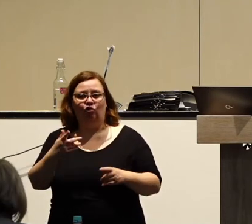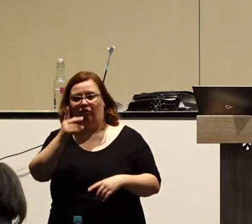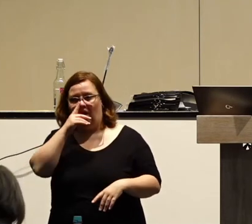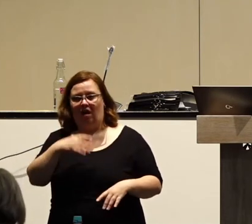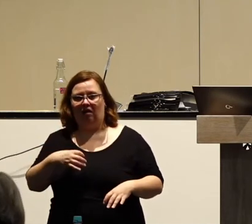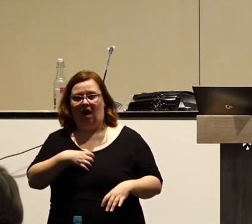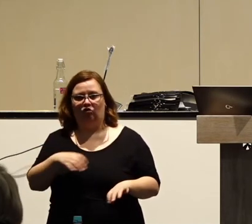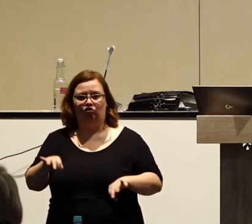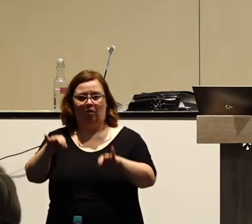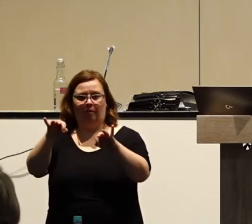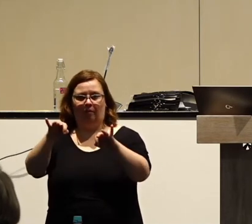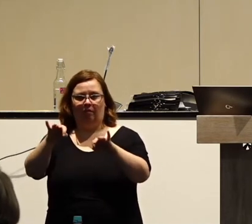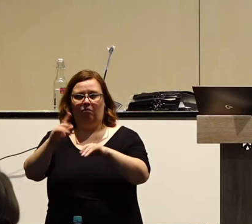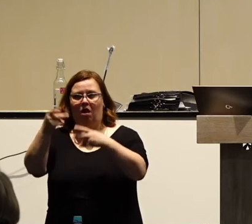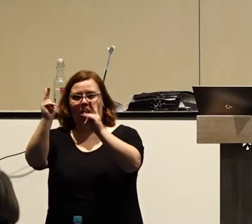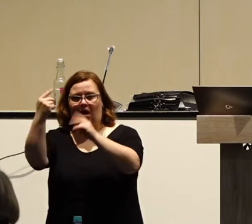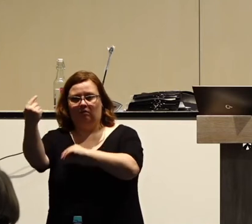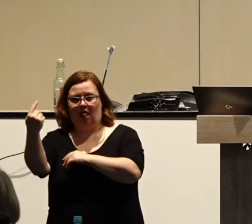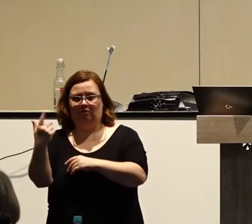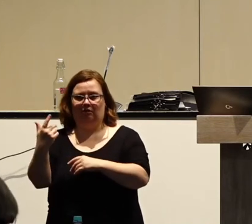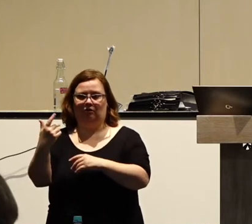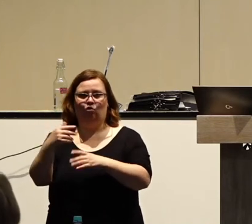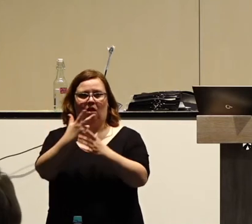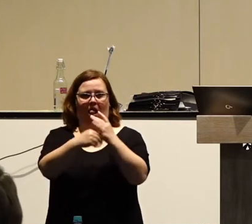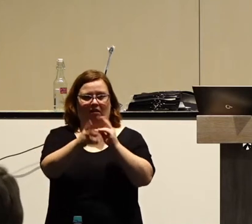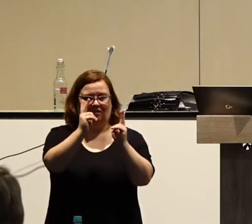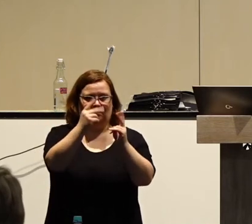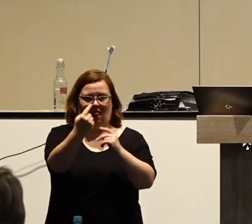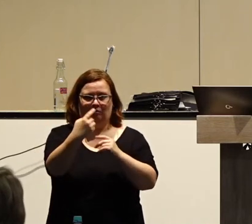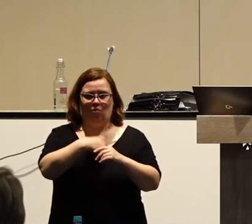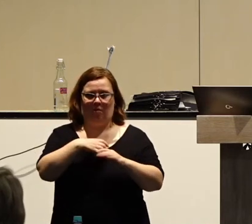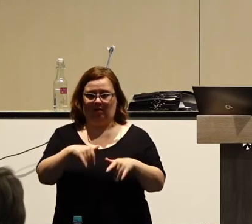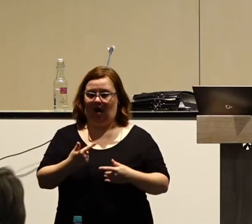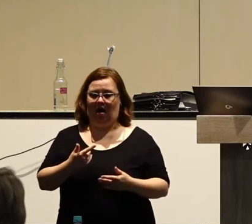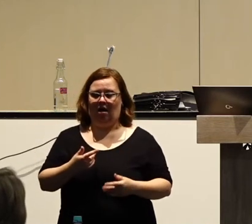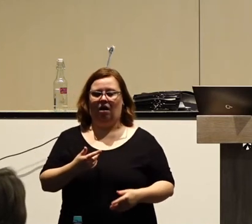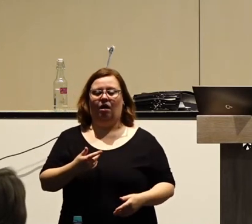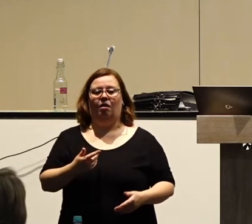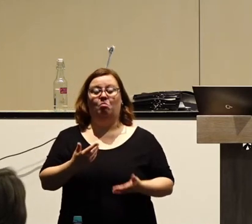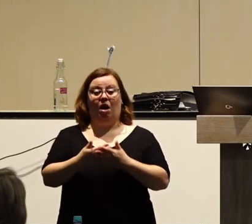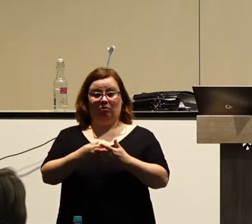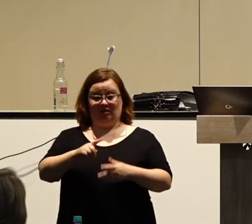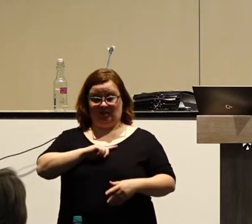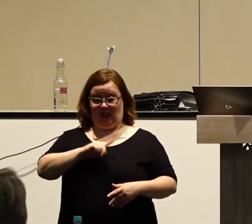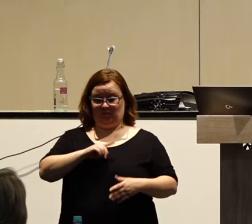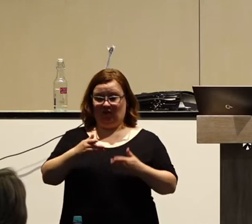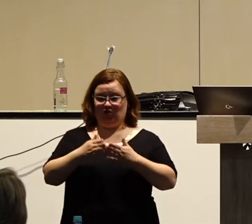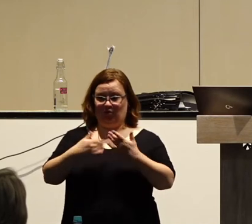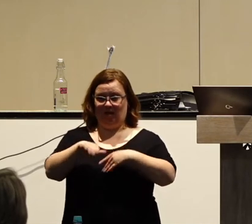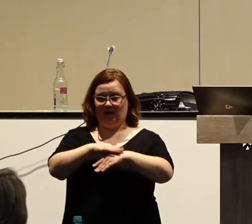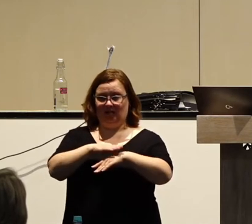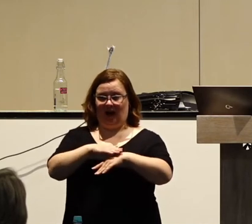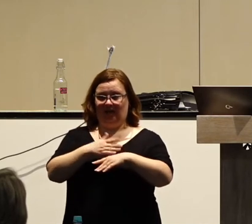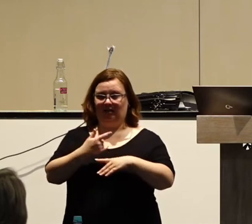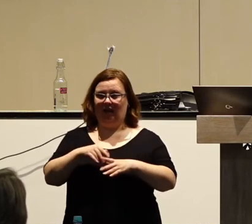wurde dadurch? Manche Lehrer und manche Eltern. Ich hätte, wenn ich mit der Fraktion mehr Zeit gehabt